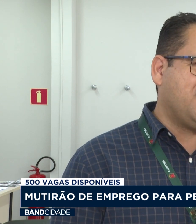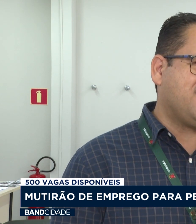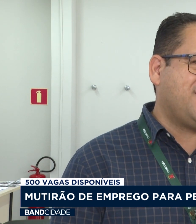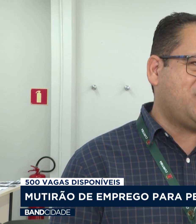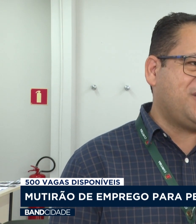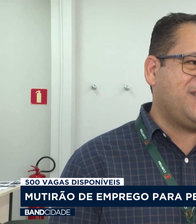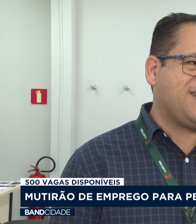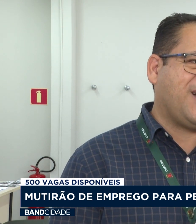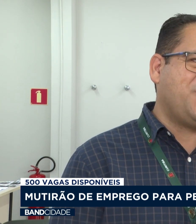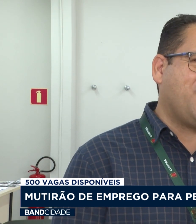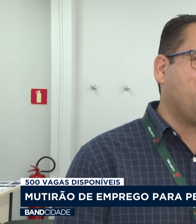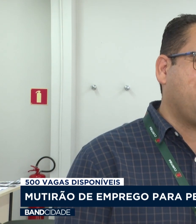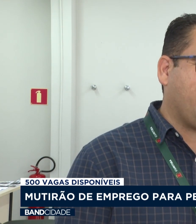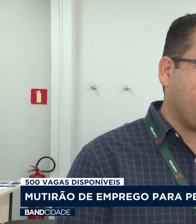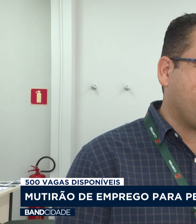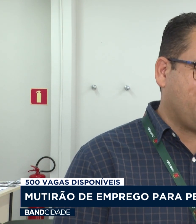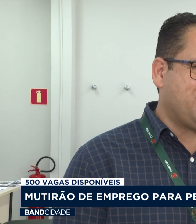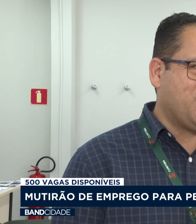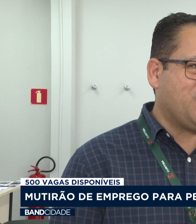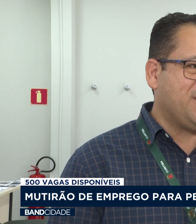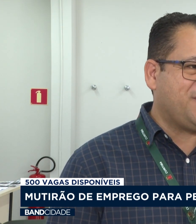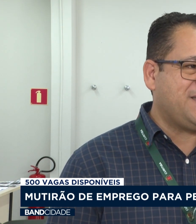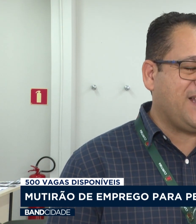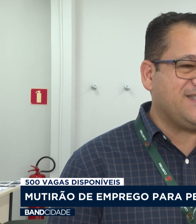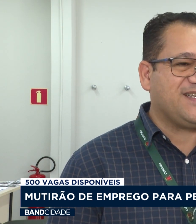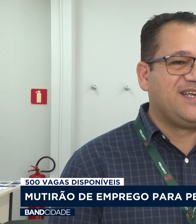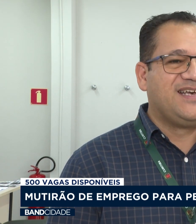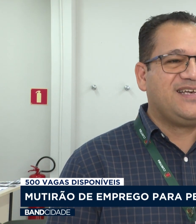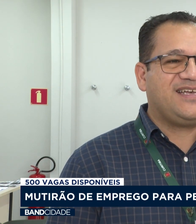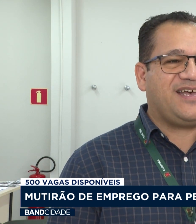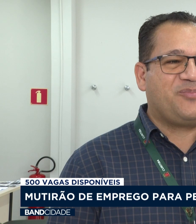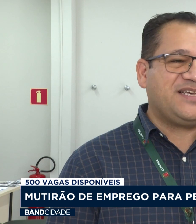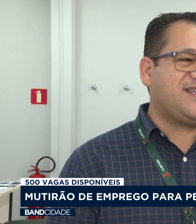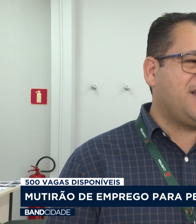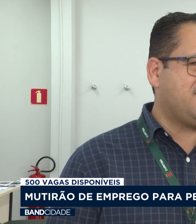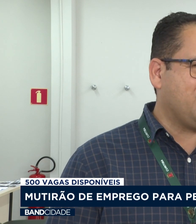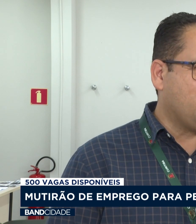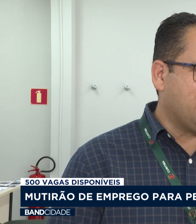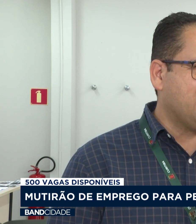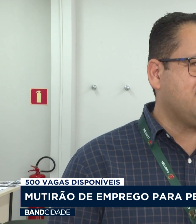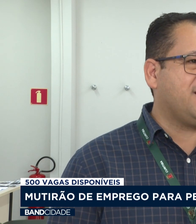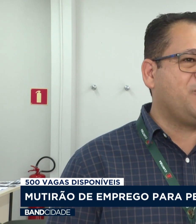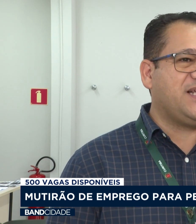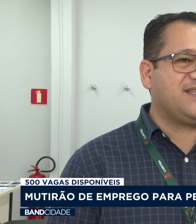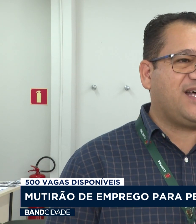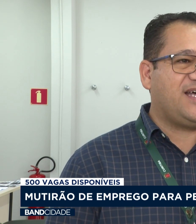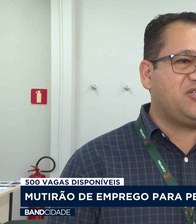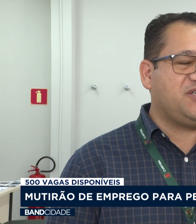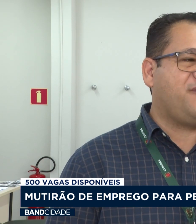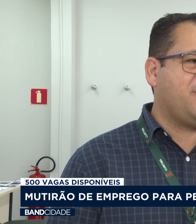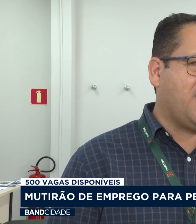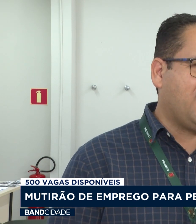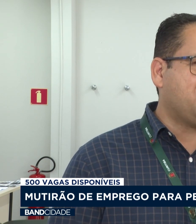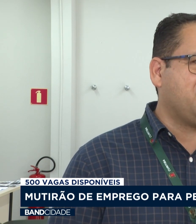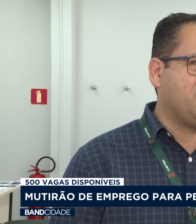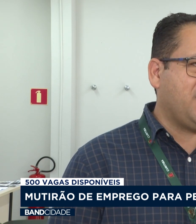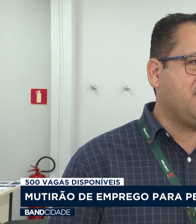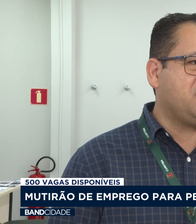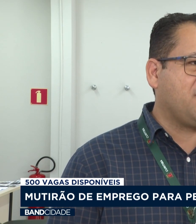motorista de caminhão bitrem para pessoa com deficiência. Empresa da área de segurança, empresa da área de enfermagem também, né? A gente está